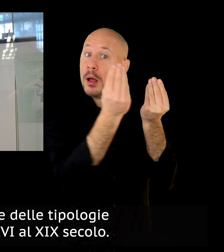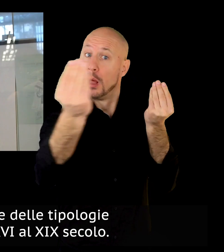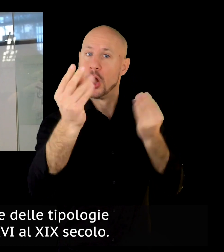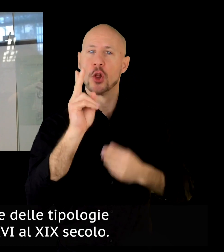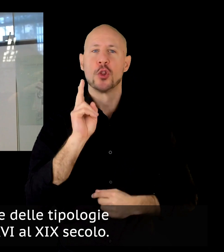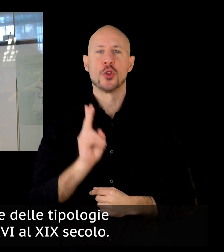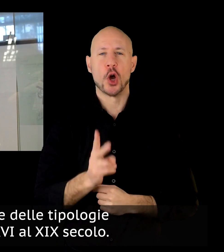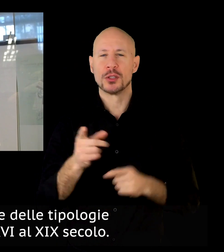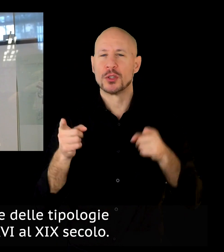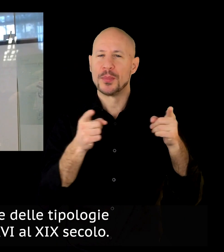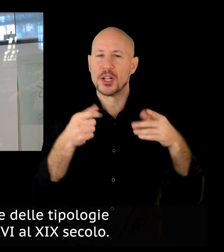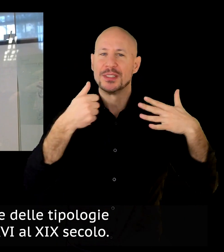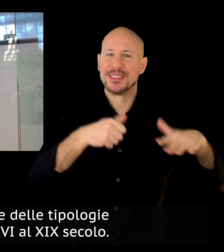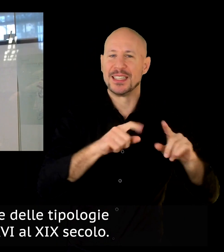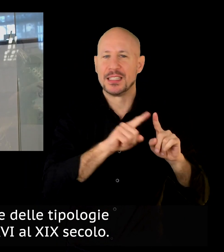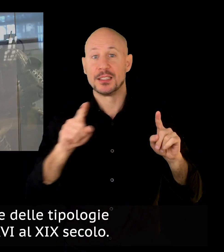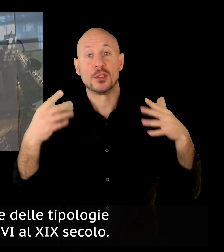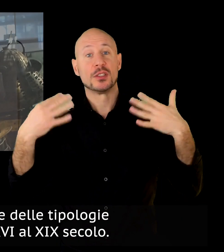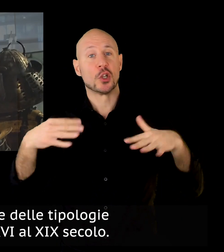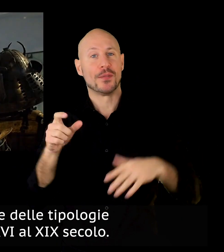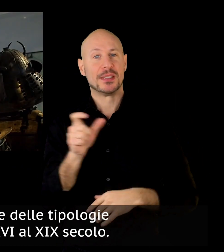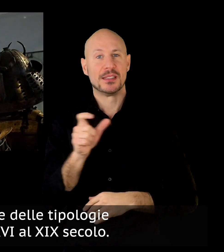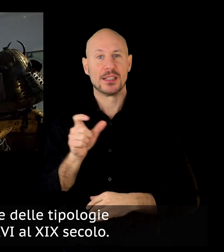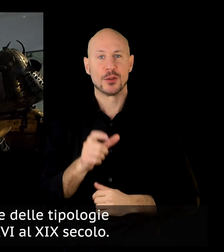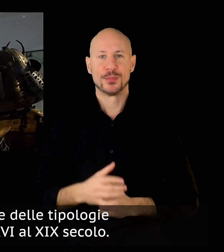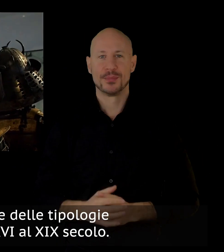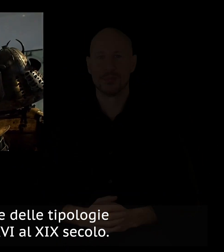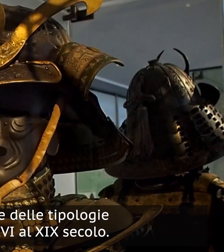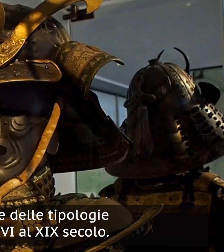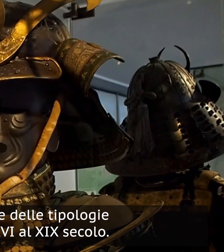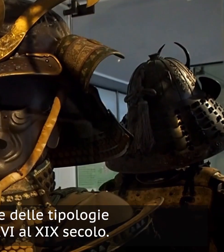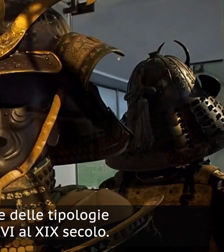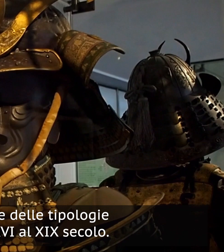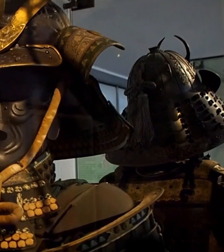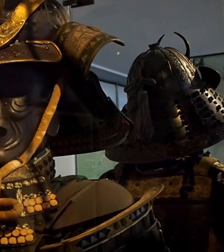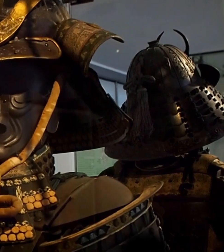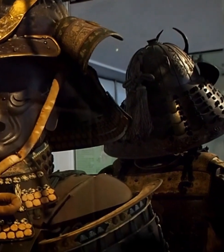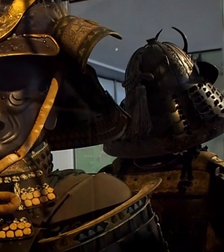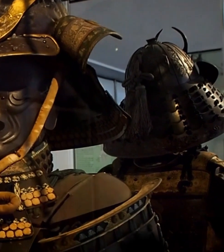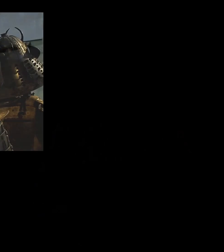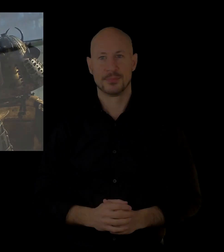rappresentative delle tipologie utilizzate dal xvi al xix secolo